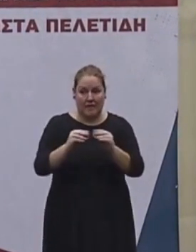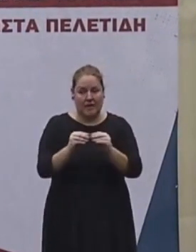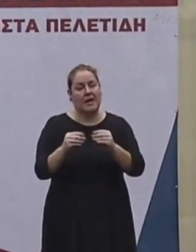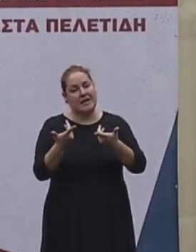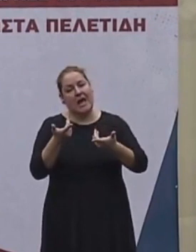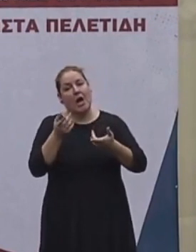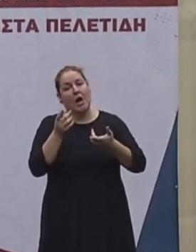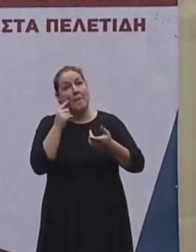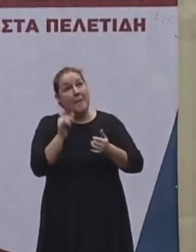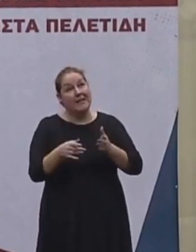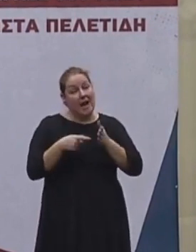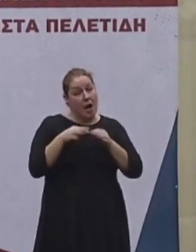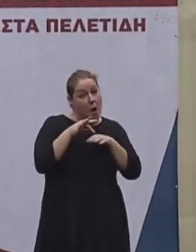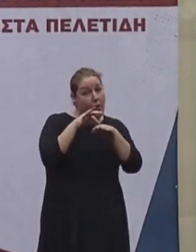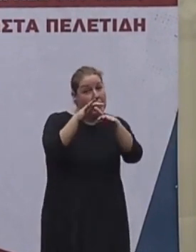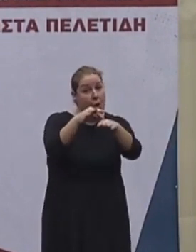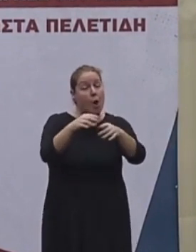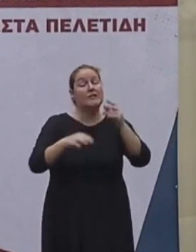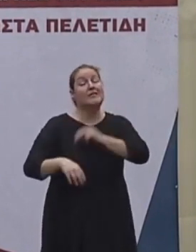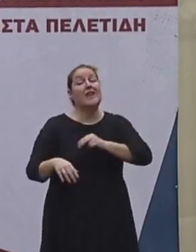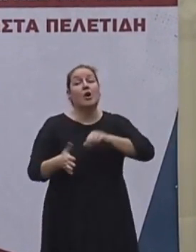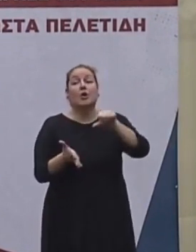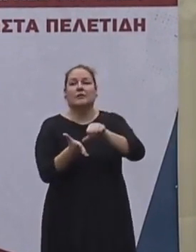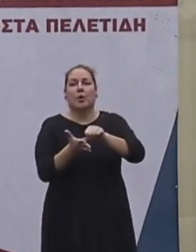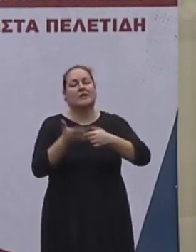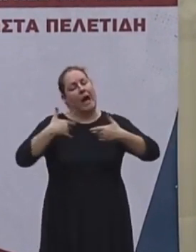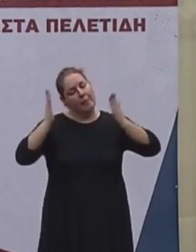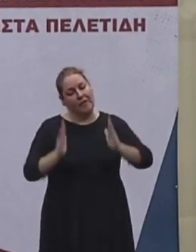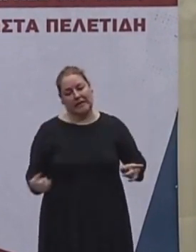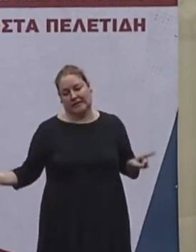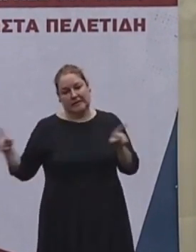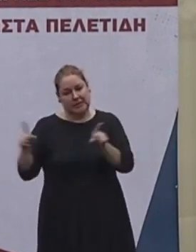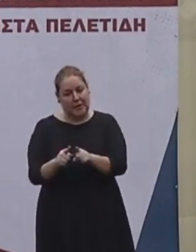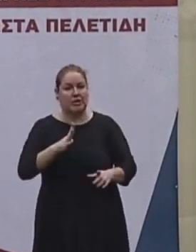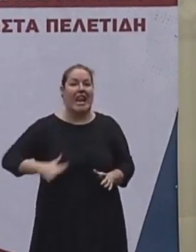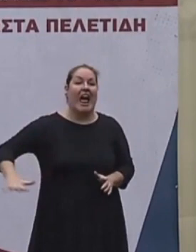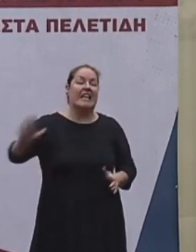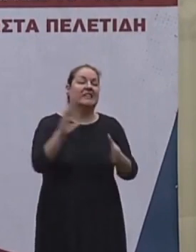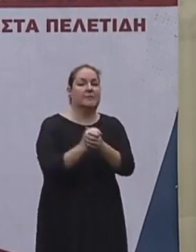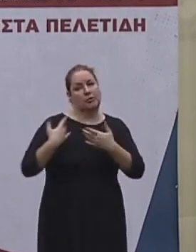γνώμονα το συμφέρον της πόλης, αποφάσισα να συστρατευτώ με τη Λαϊκή Συσπήρωση.